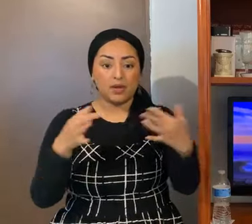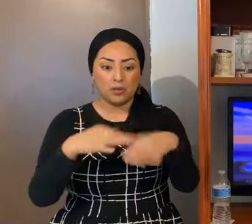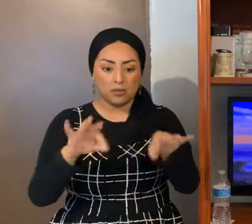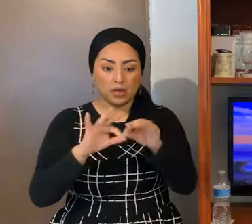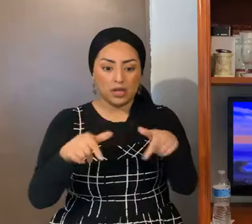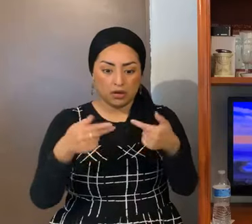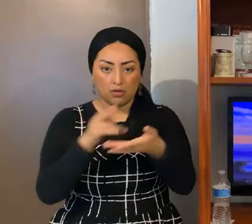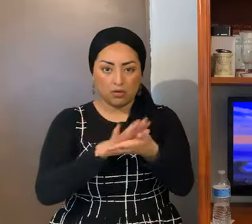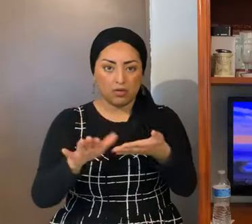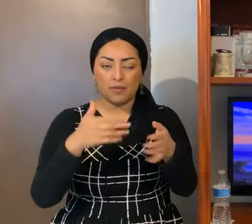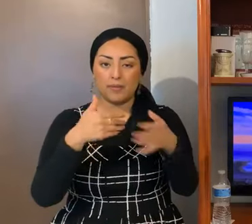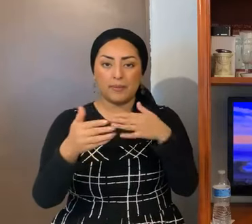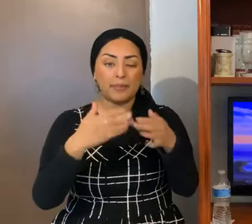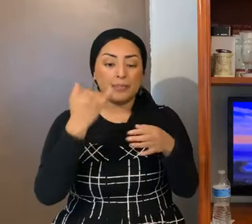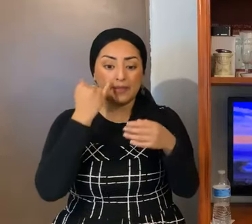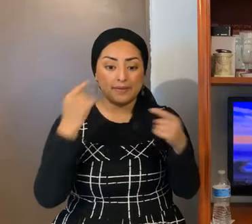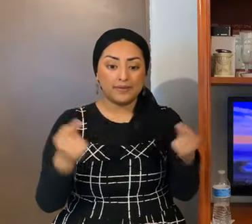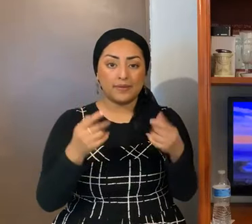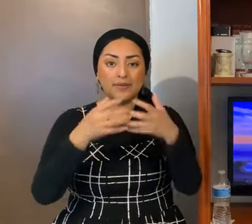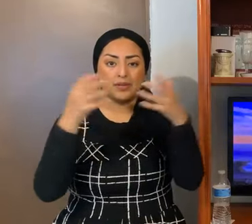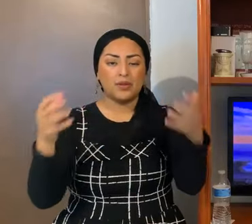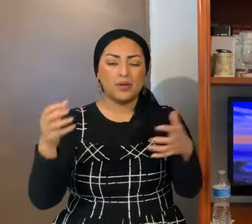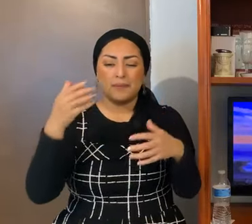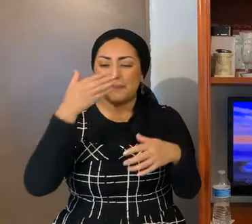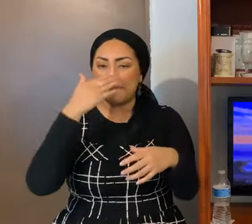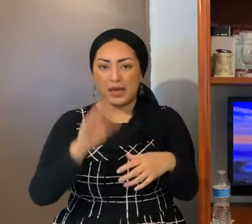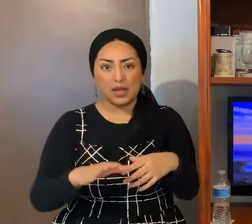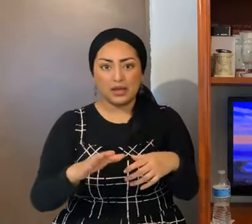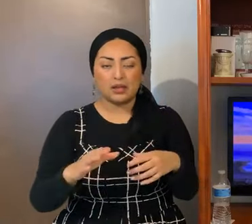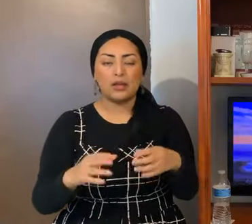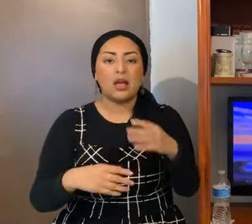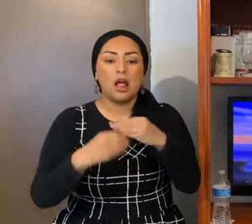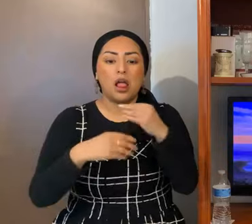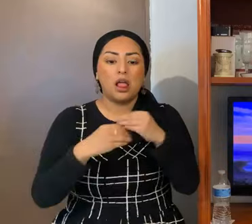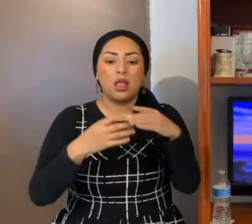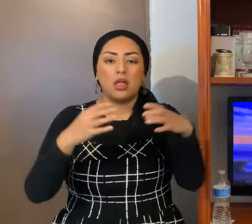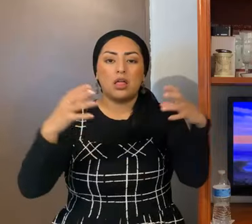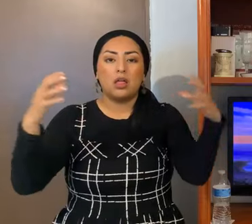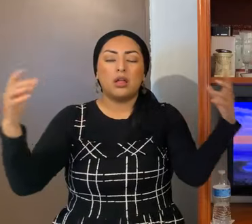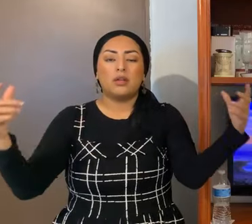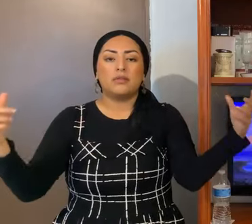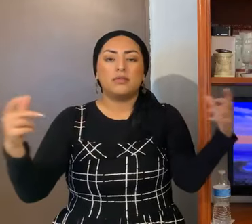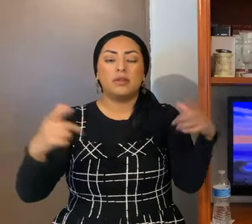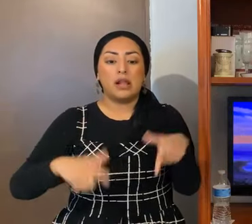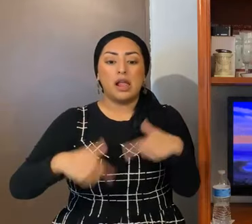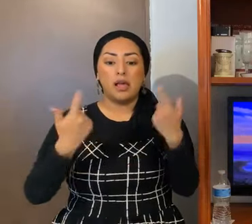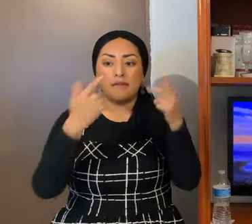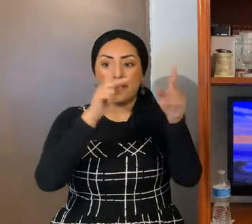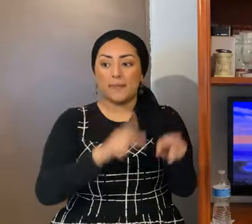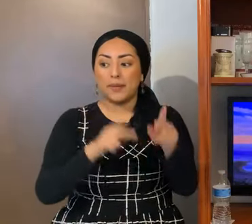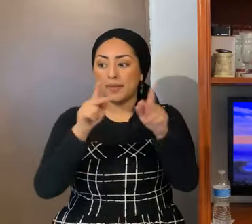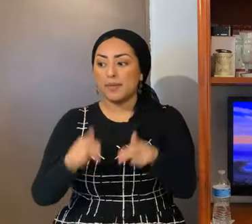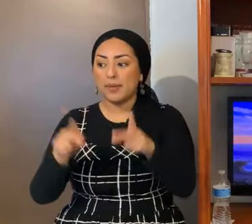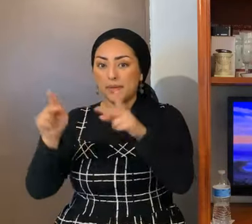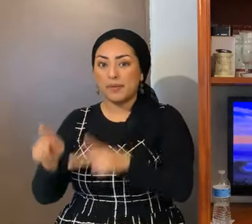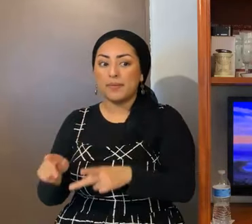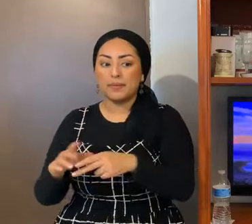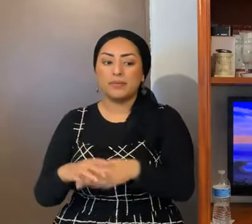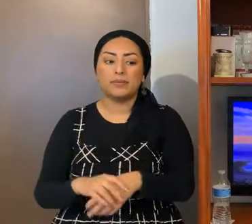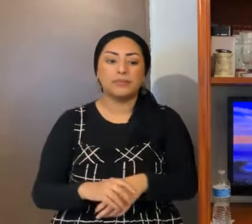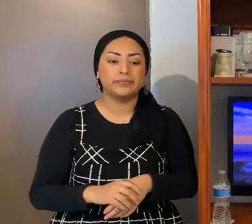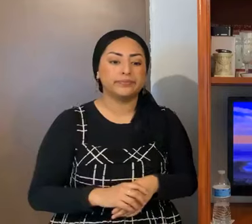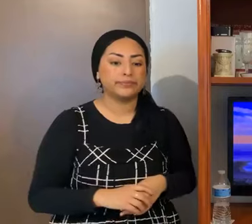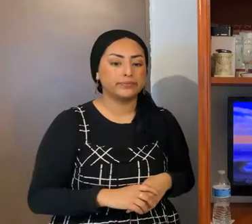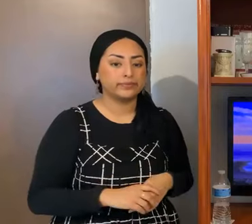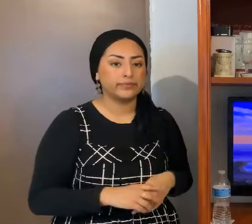entonces el pecado, por muy escandaloso y horrible que sea, se multiplica en la vida de las personas, tomando el control